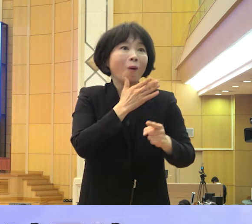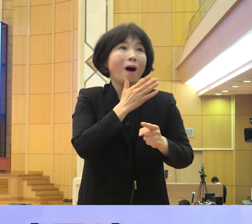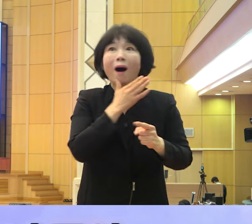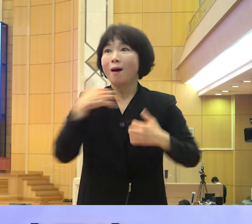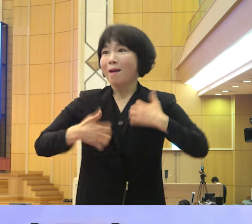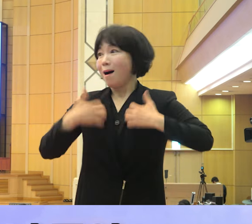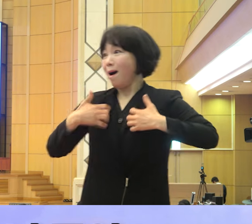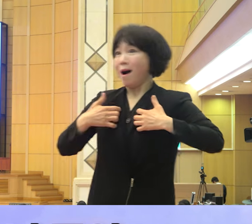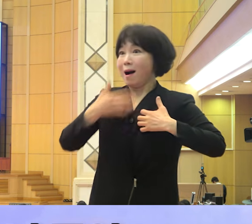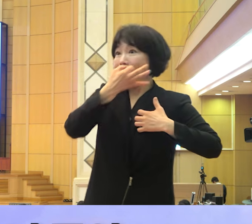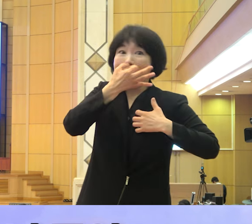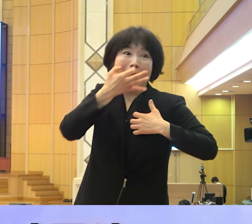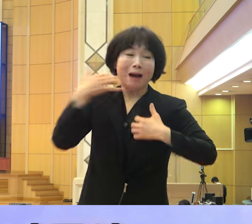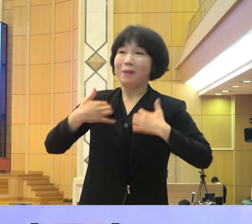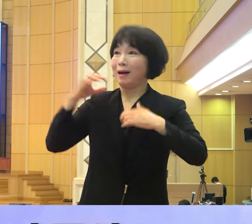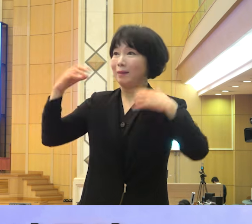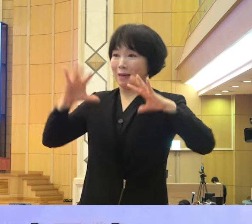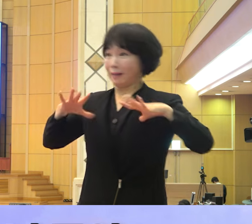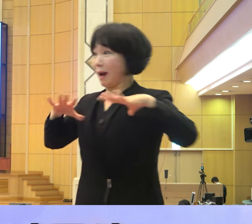간증하고 자랑하지요.